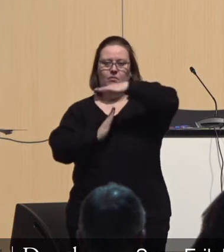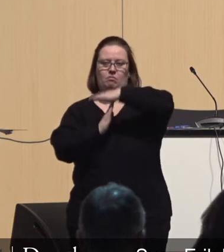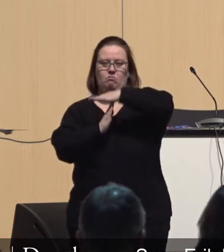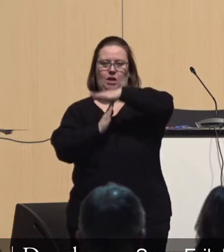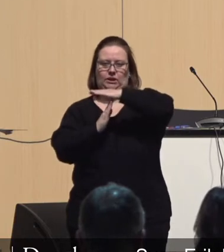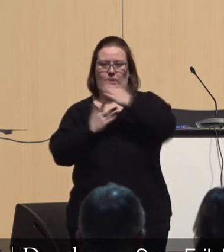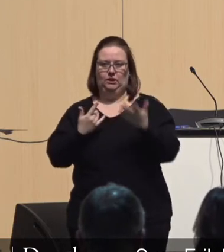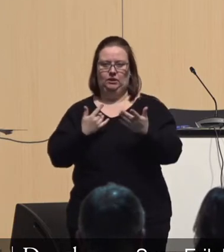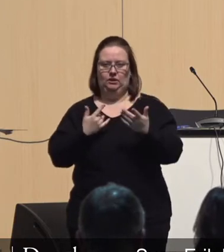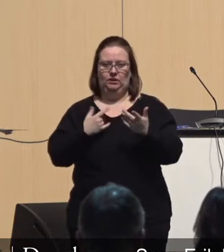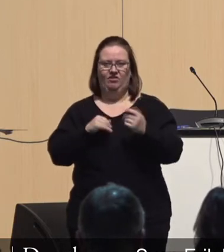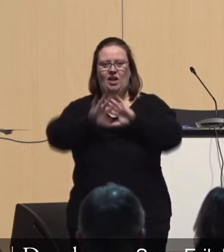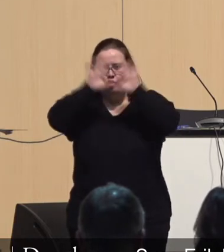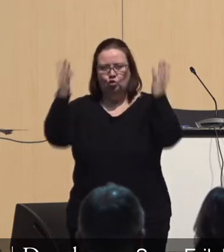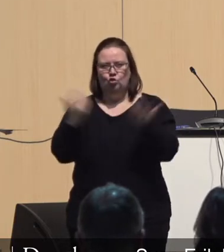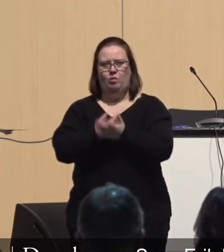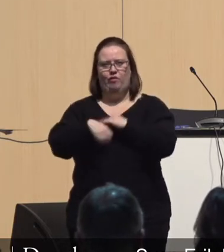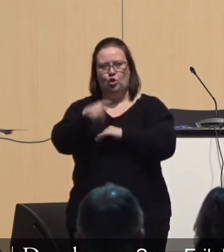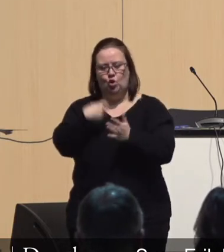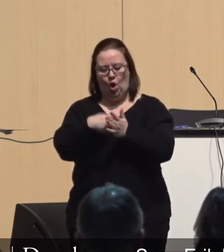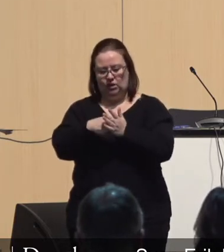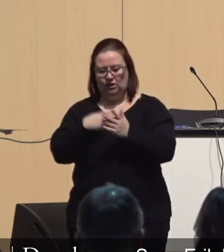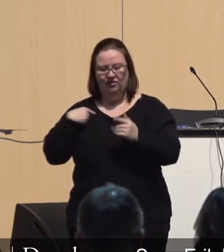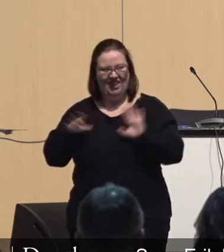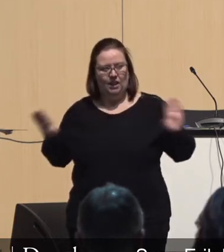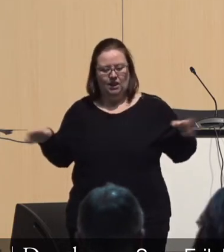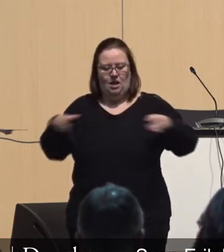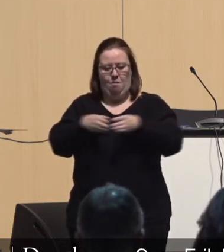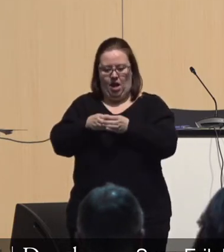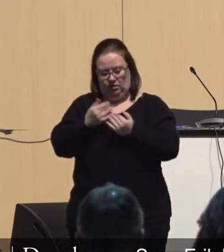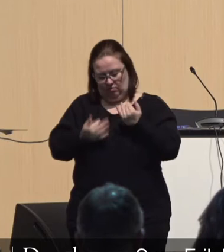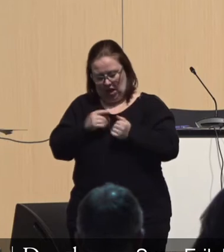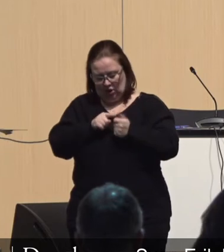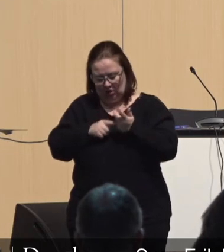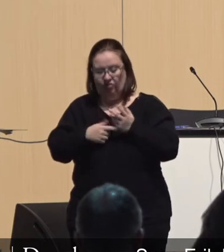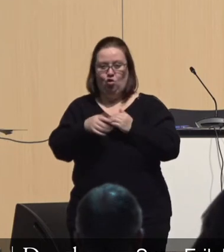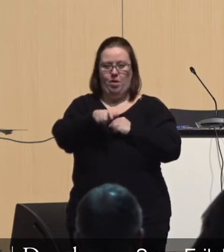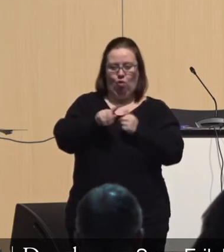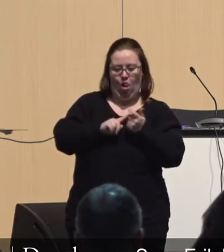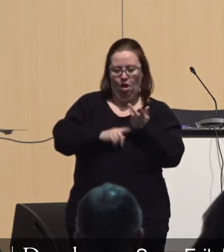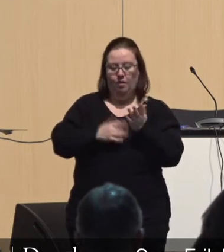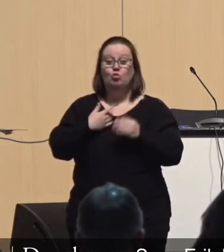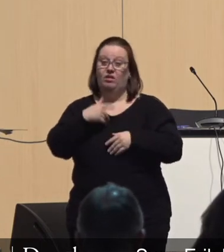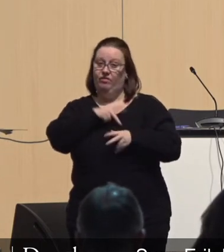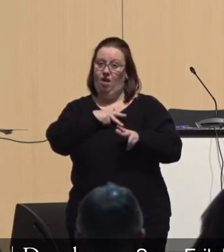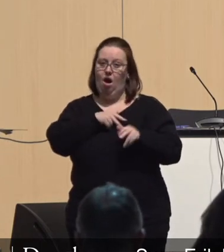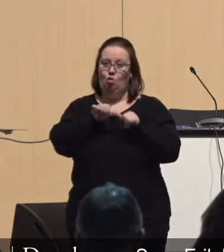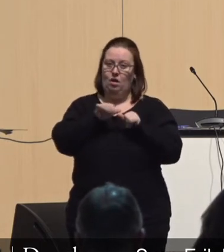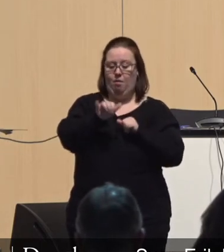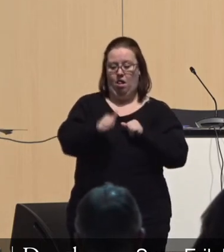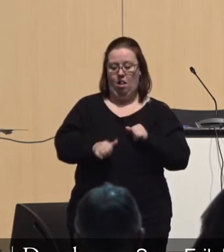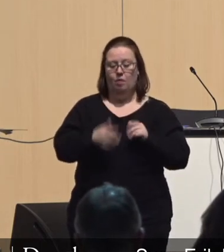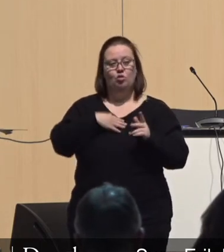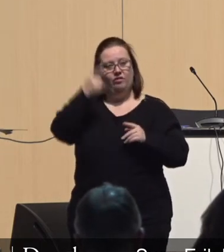zu verstehen ist, nämlich weil es die Summe der Kosten ist, die wir gemeinsam errechnet und kalkuliert haben. Und glauben Sie mir, wir haben das gemacht vor